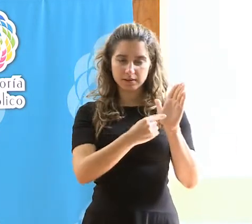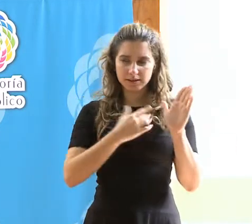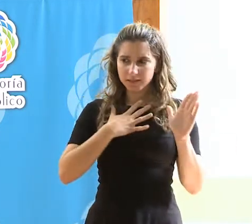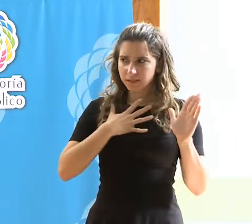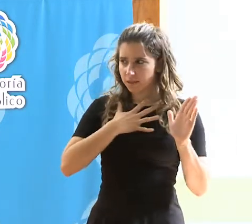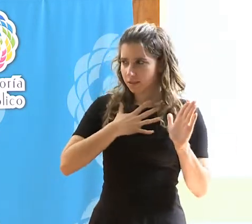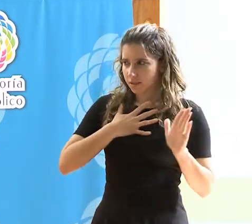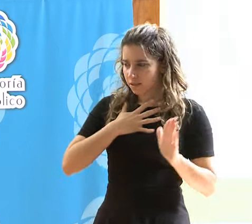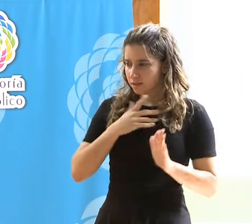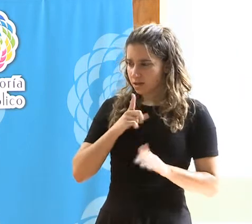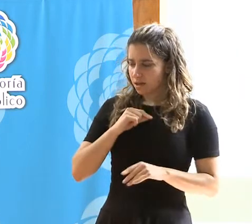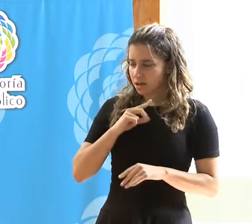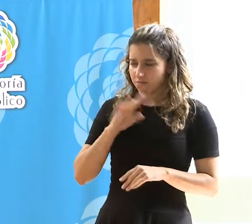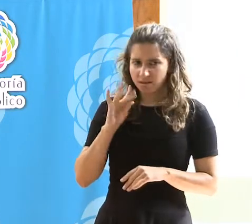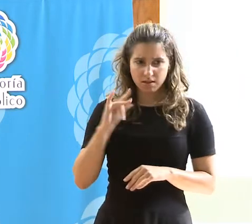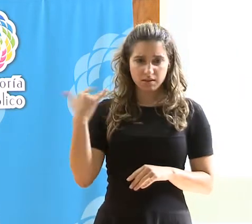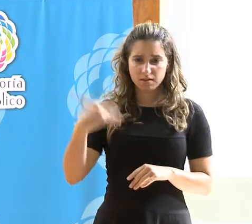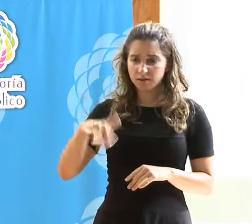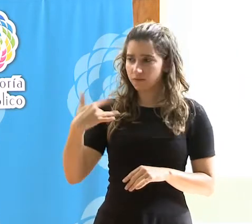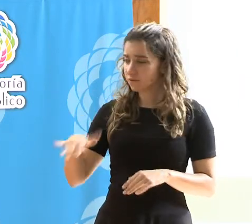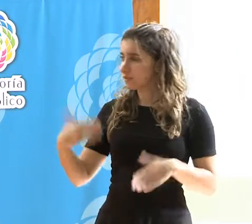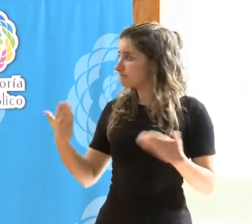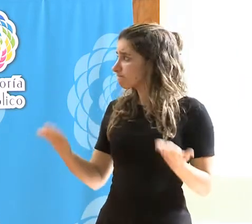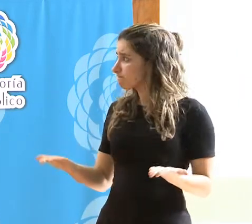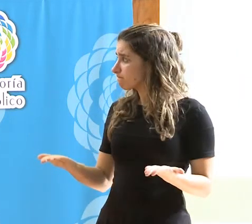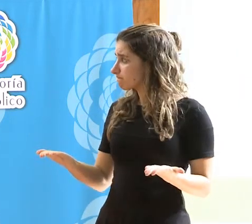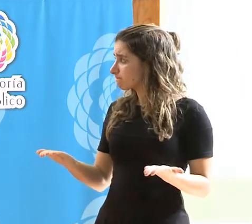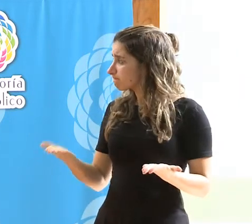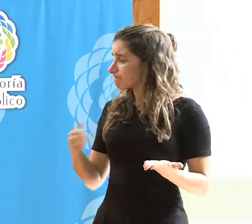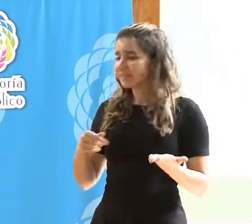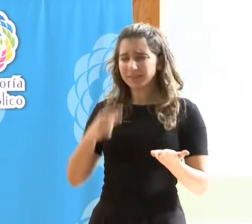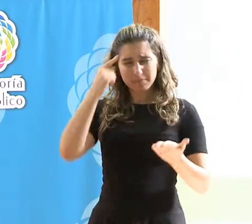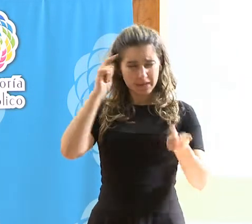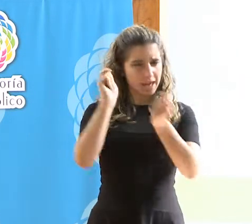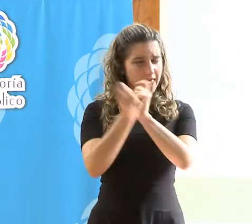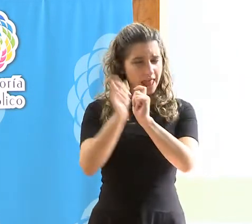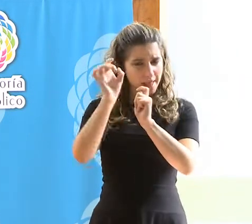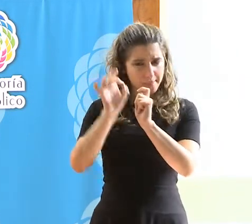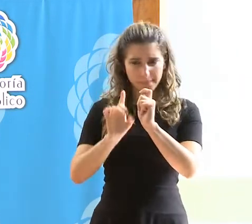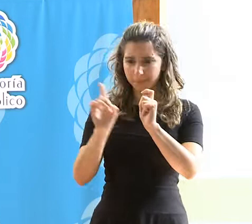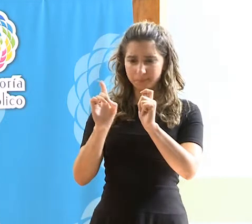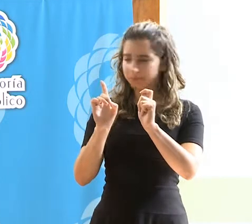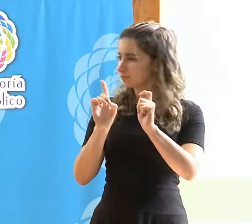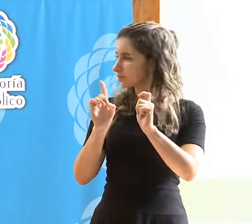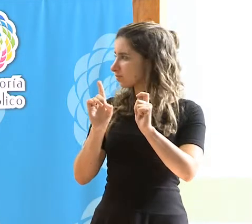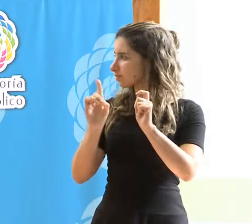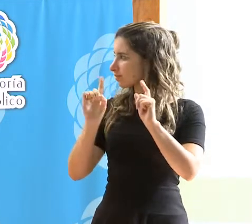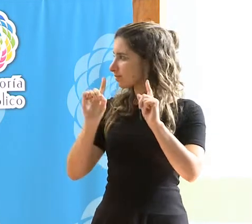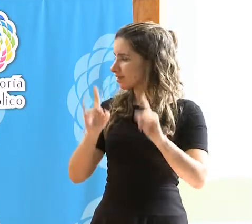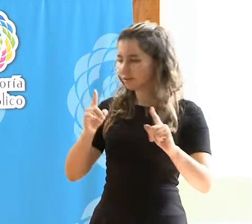duele y eso cuesta, porque no solo se trata de un cambio de paradigma, se trata de un